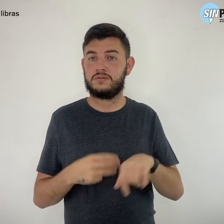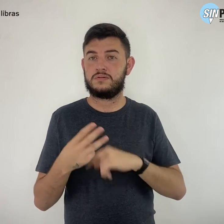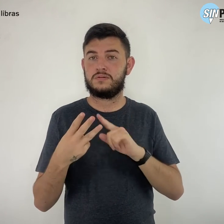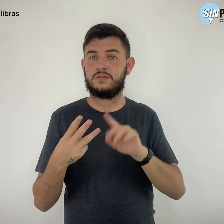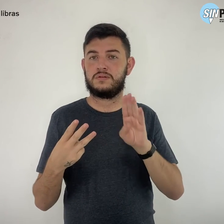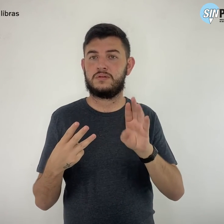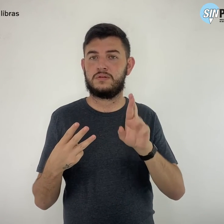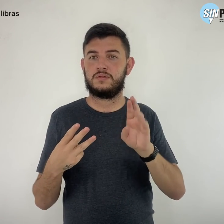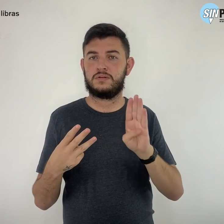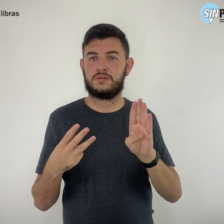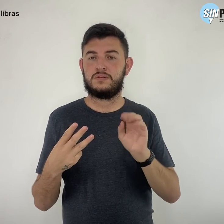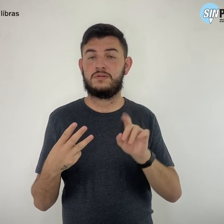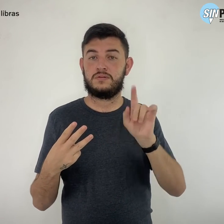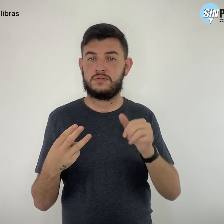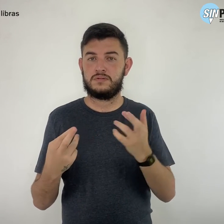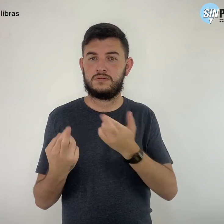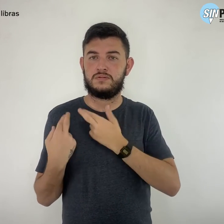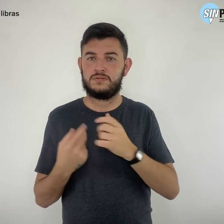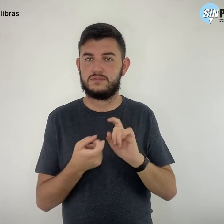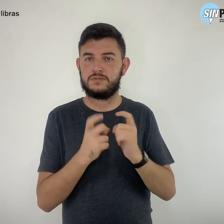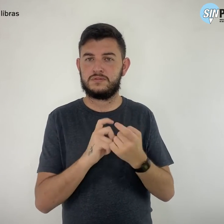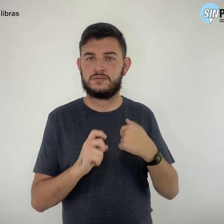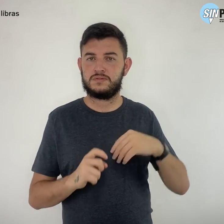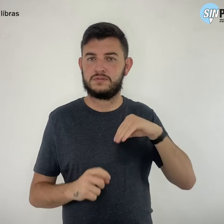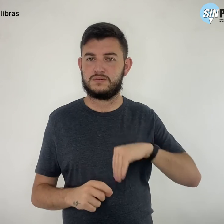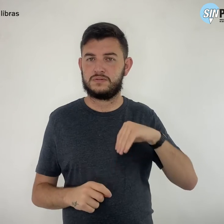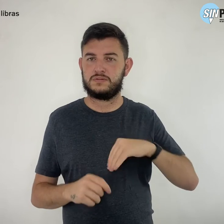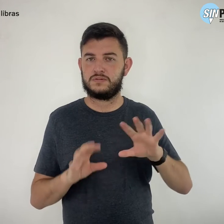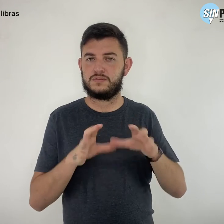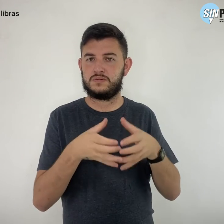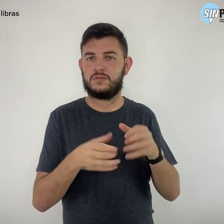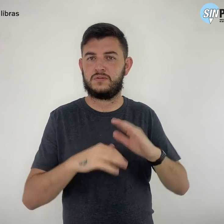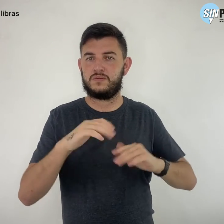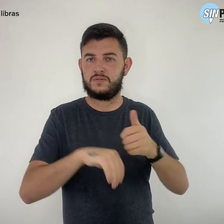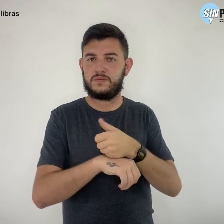pelo BRB. 2. Repasse de recursos do